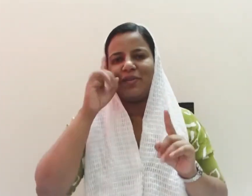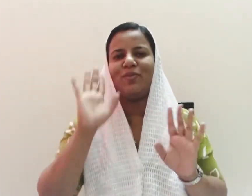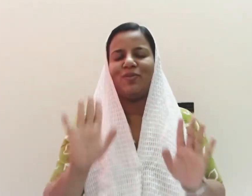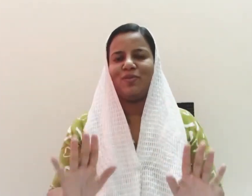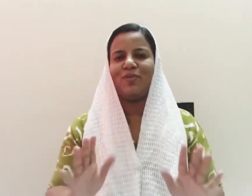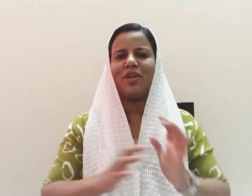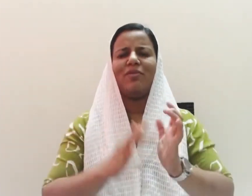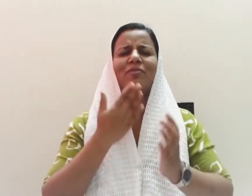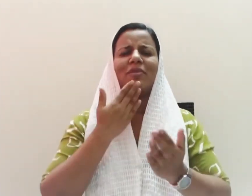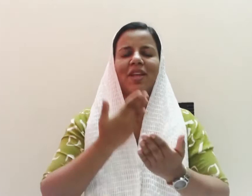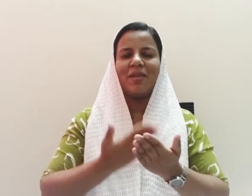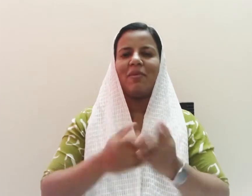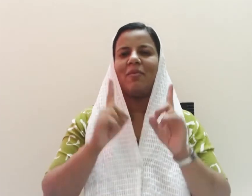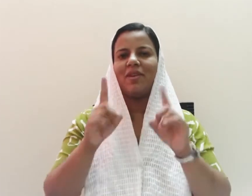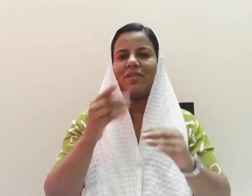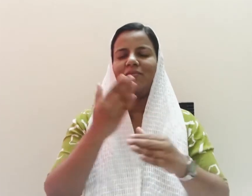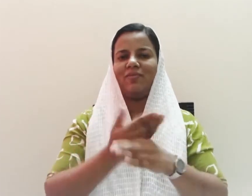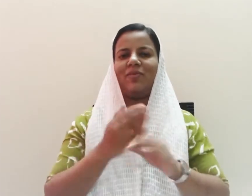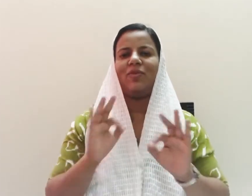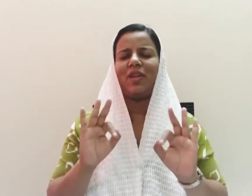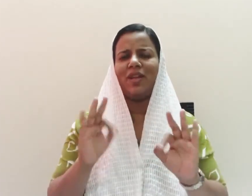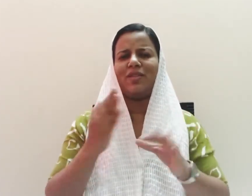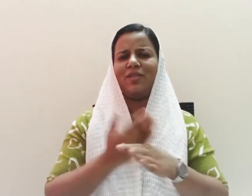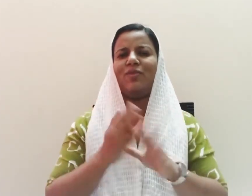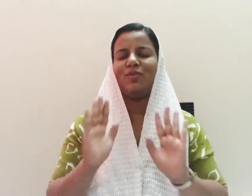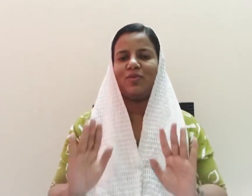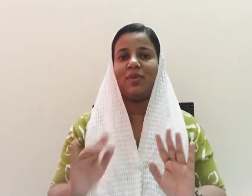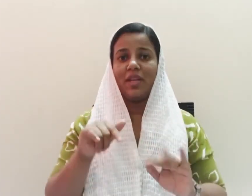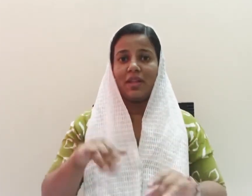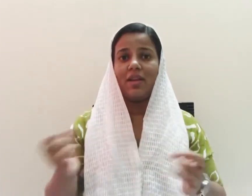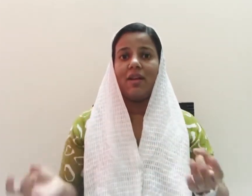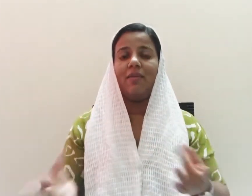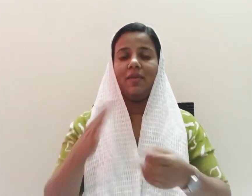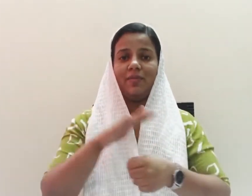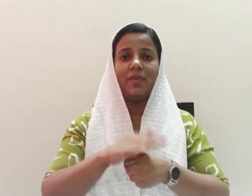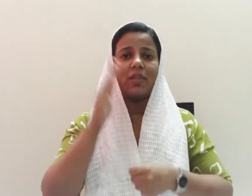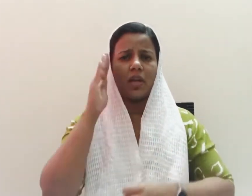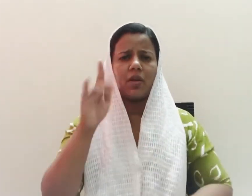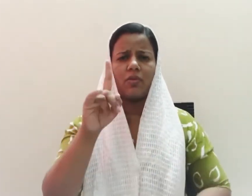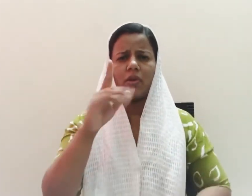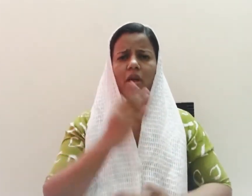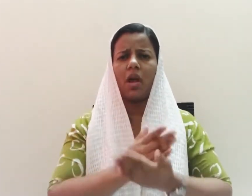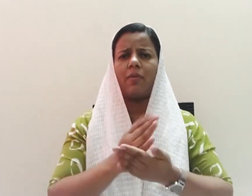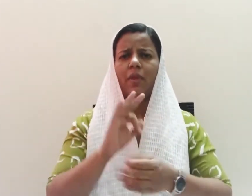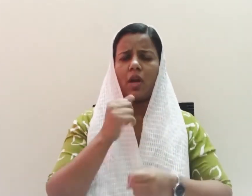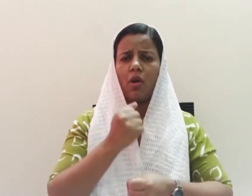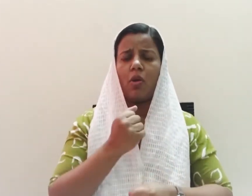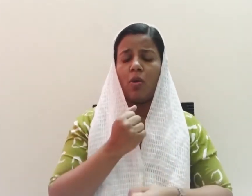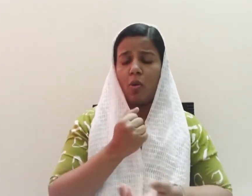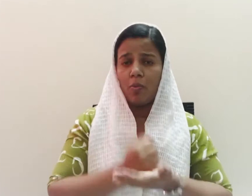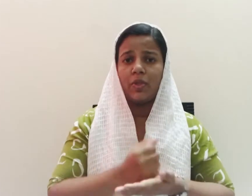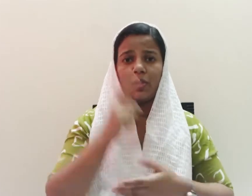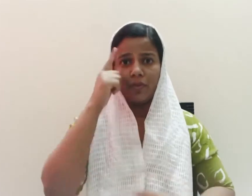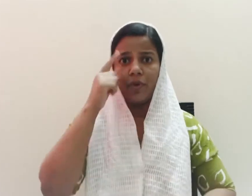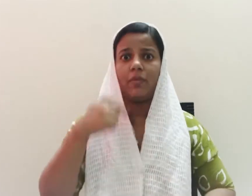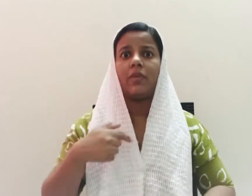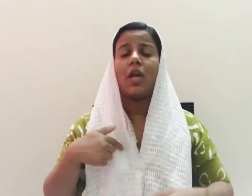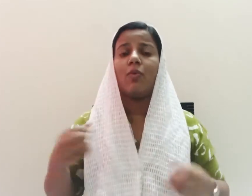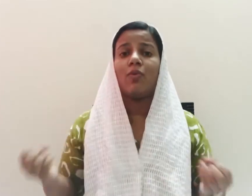നന്മ മാത്രമേ ചെയ്യുന്നുള്ളൂ. അപ്പോൾ ഇന്ന് പ്രഭാതത്തിൽ ഈ സന്ദേശം കേൾക്കുമ്പോൾ നമ്മൾ ഉറപ്പിച്ചു പറയണം, ഞാൻ ദൈവത്തിൽ നിന്ന്